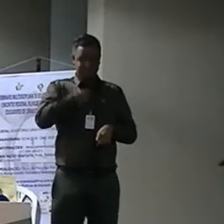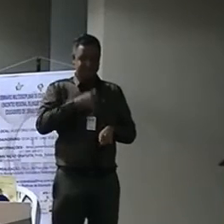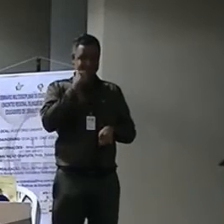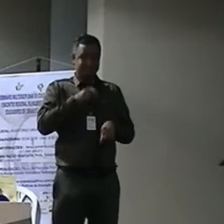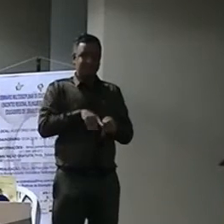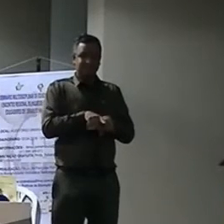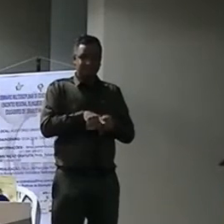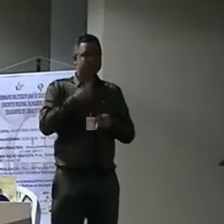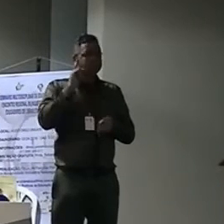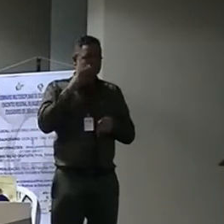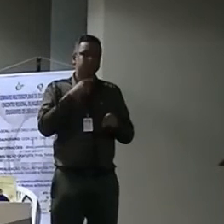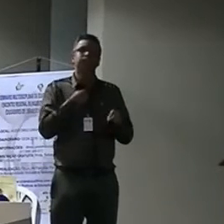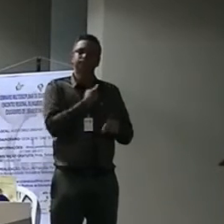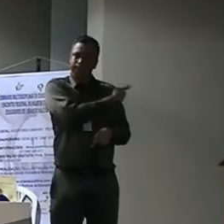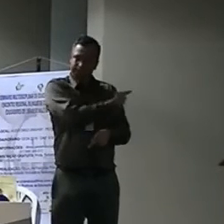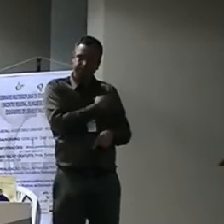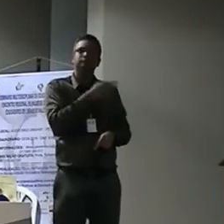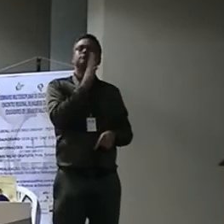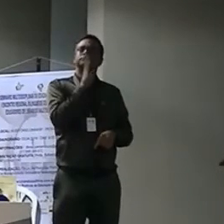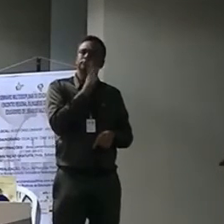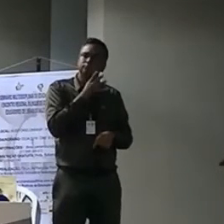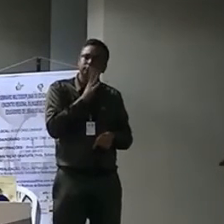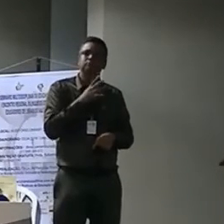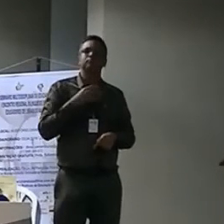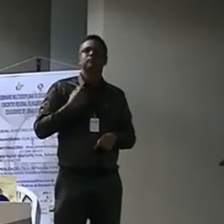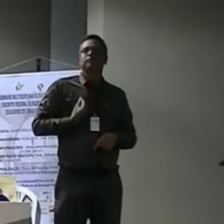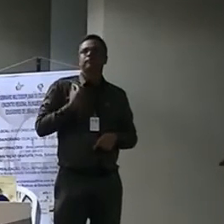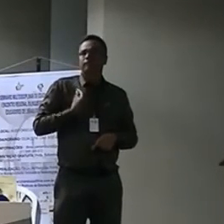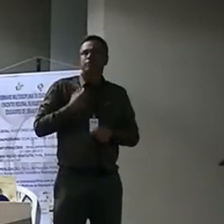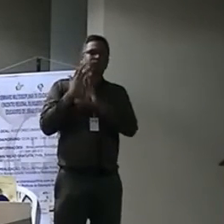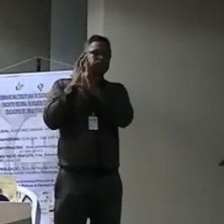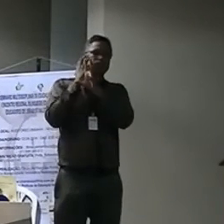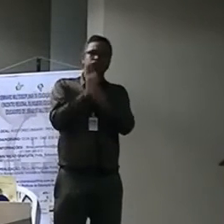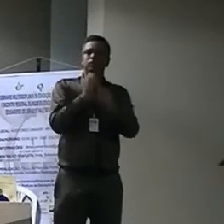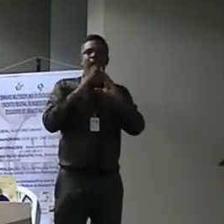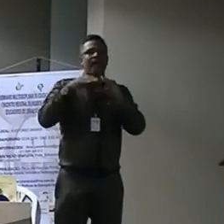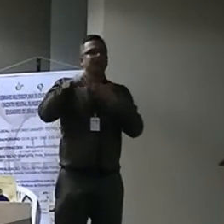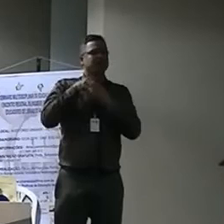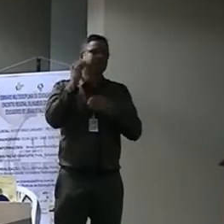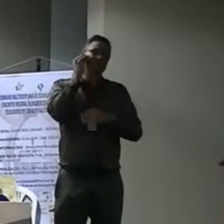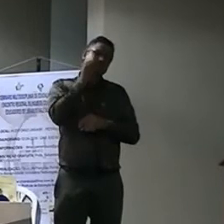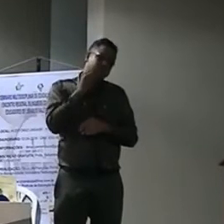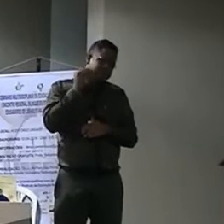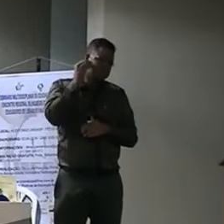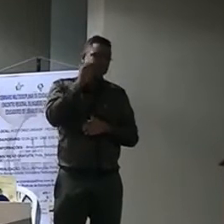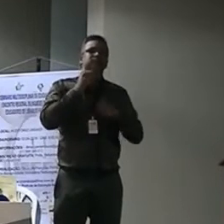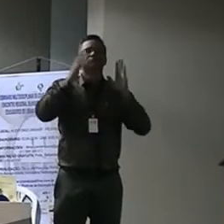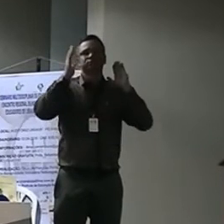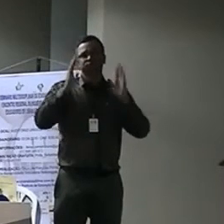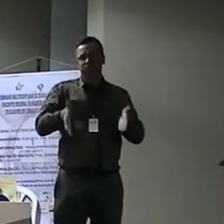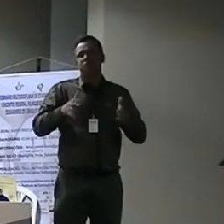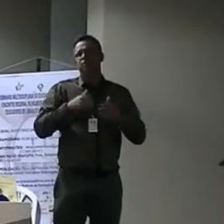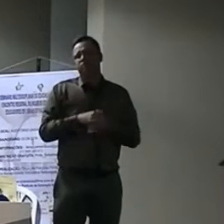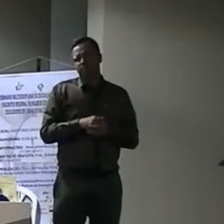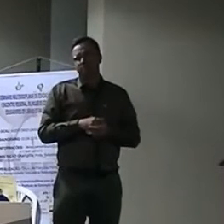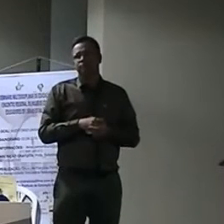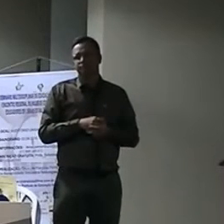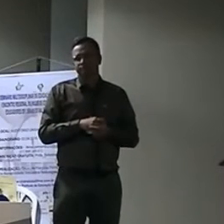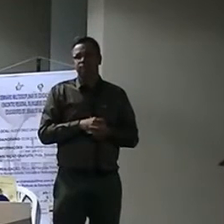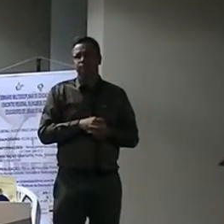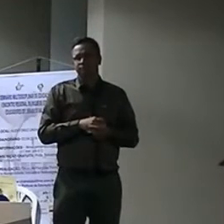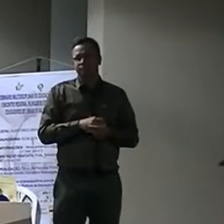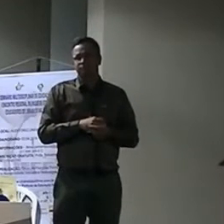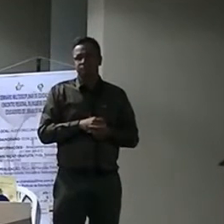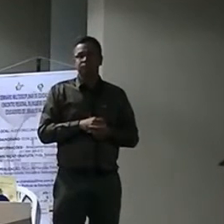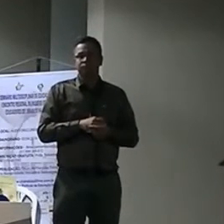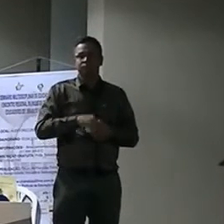experiências, as vivências em casa. E o primeiro momento dessa experiência realmente é